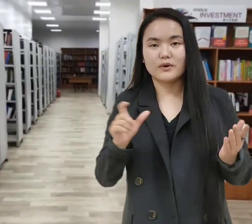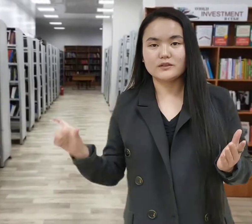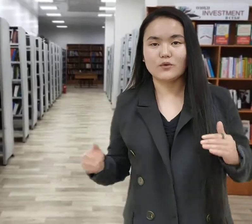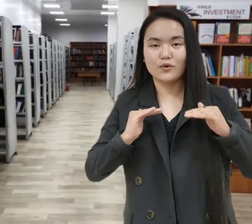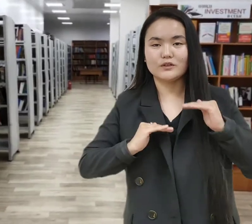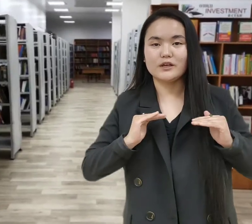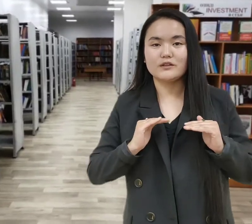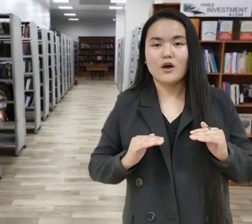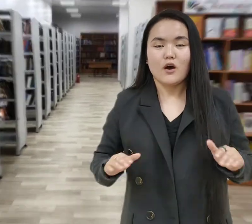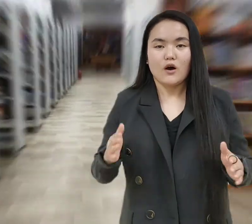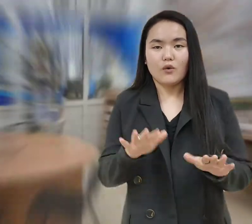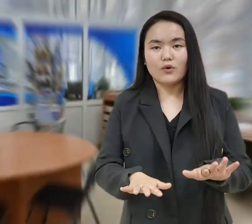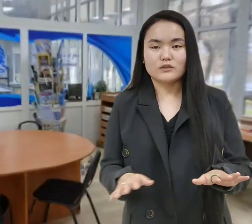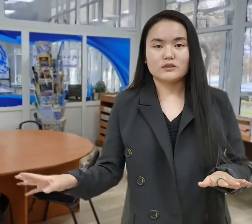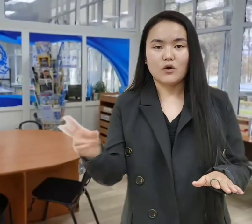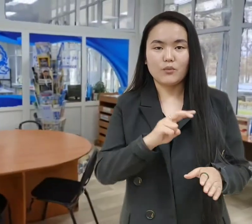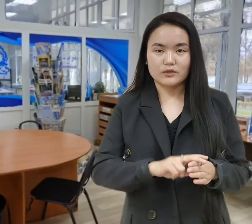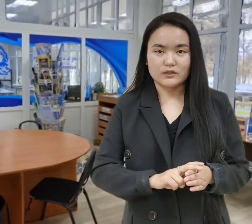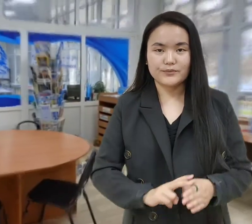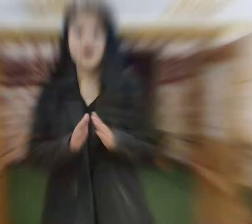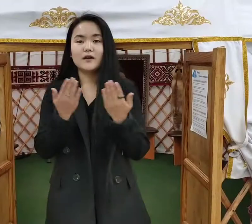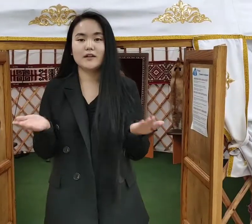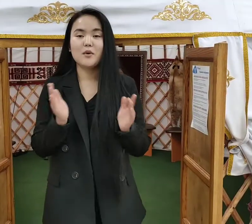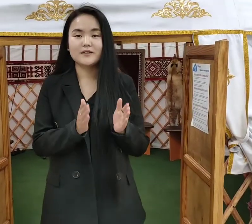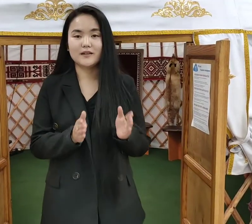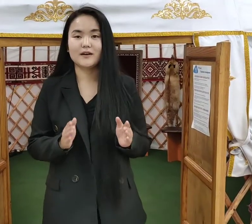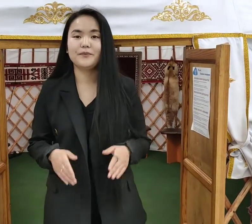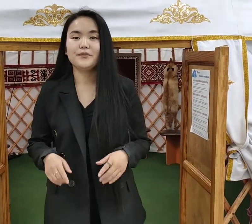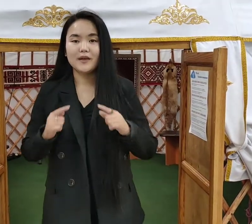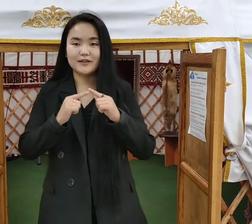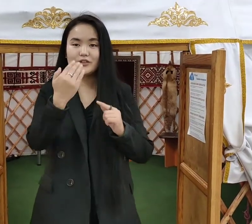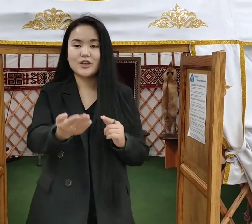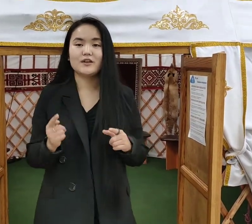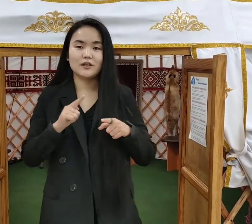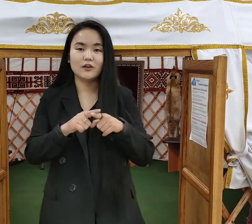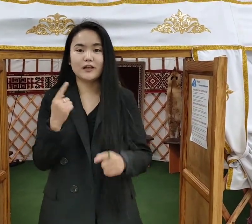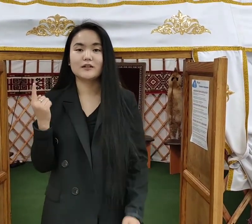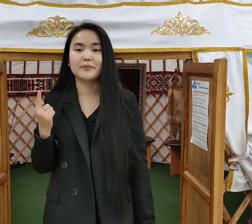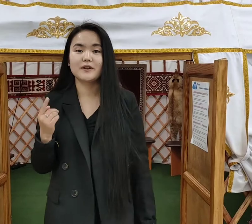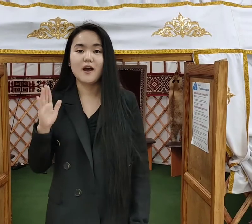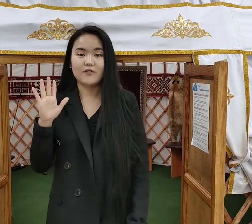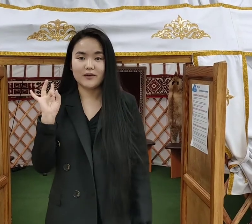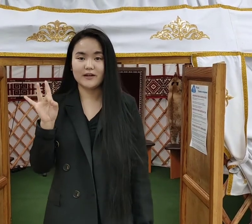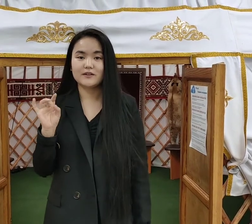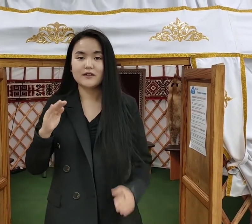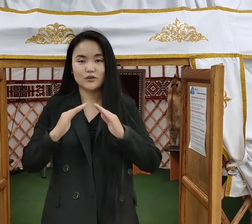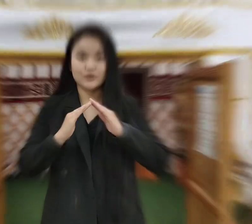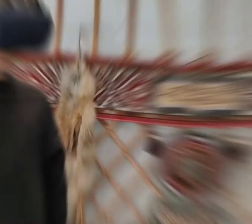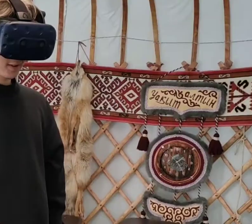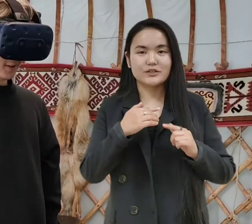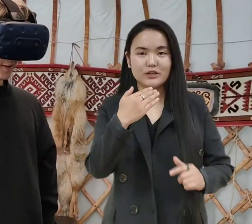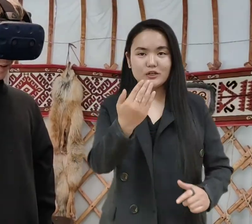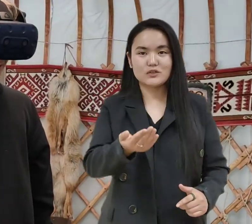жабдықталып, оқырман көңілінен орын тауып отыр. Кітапханадағы ерекше технологиялардың бірі VR киіз үйі. Ерекшелігі